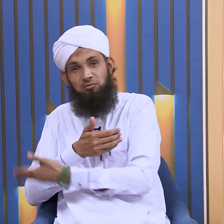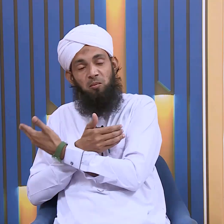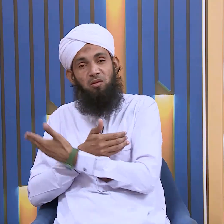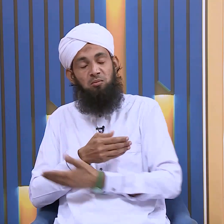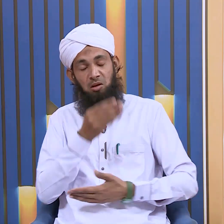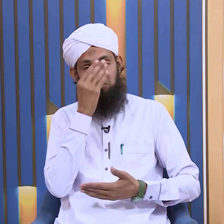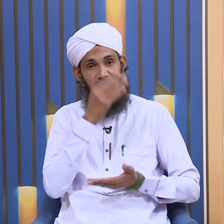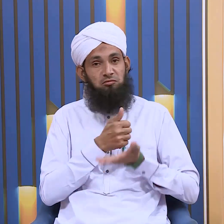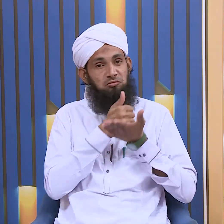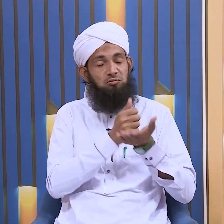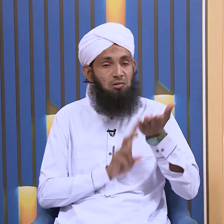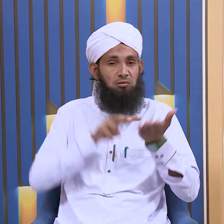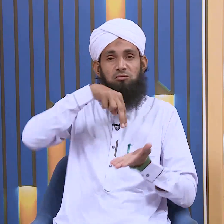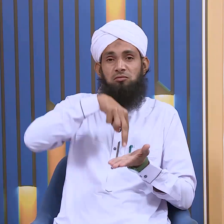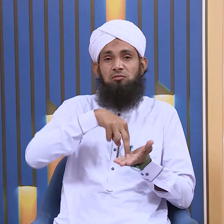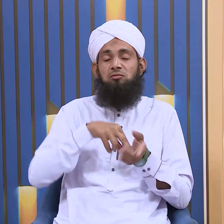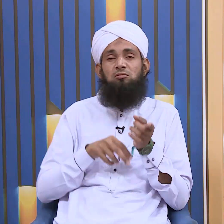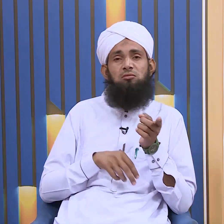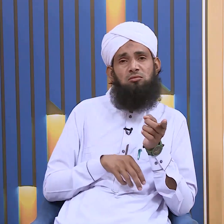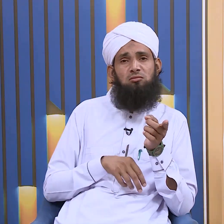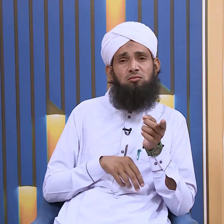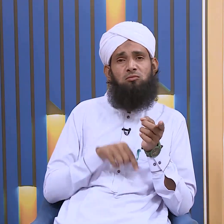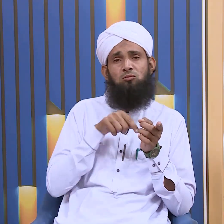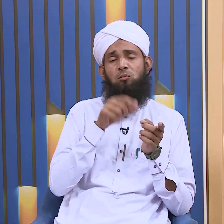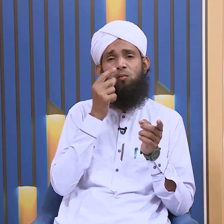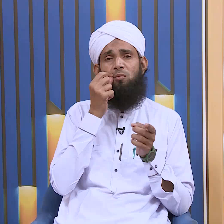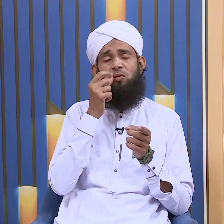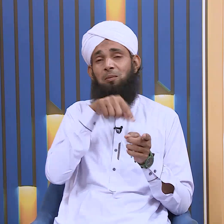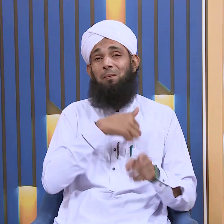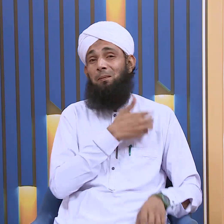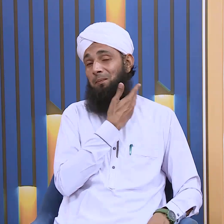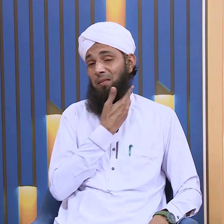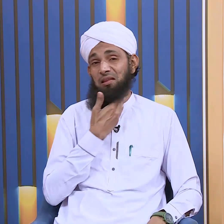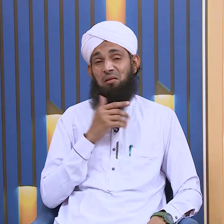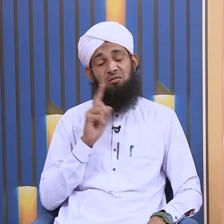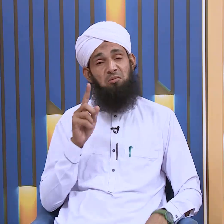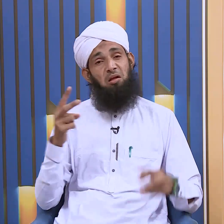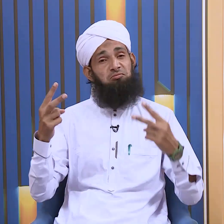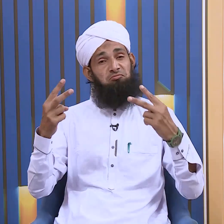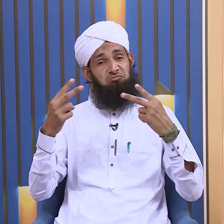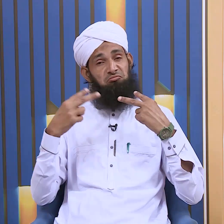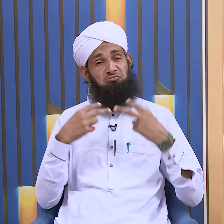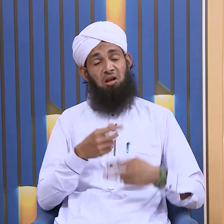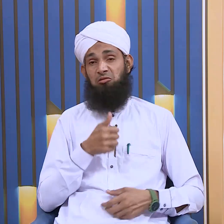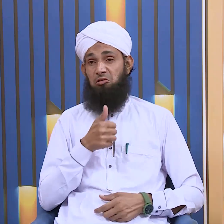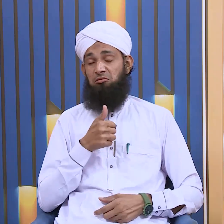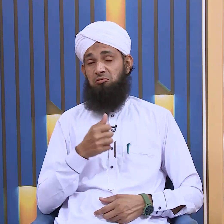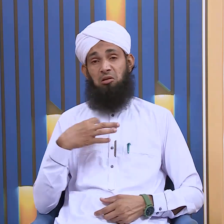تعظیم کے لیے کھڑے ہو جائیں۔ اب بندہ عزت و شہرت اور تعظیم کے خاطر اعمال کرتا چلا جائے،